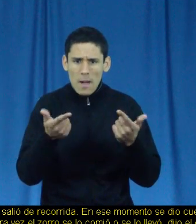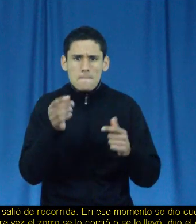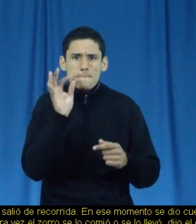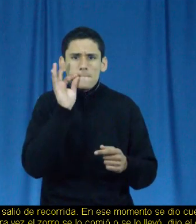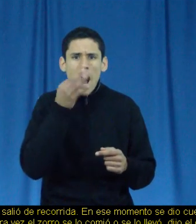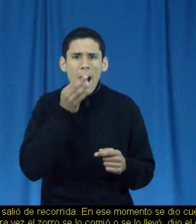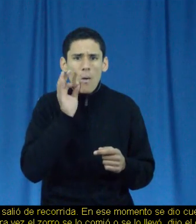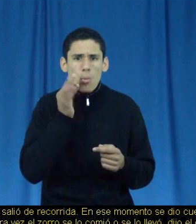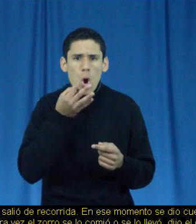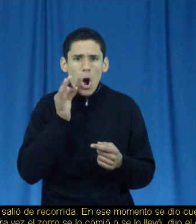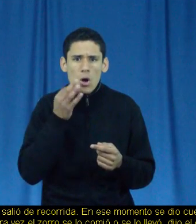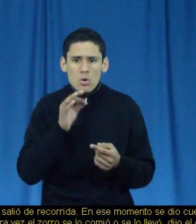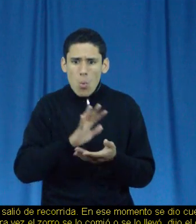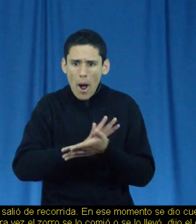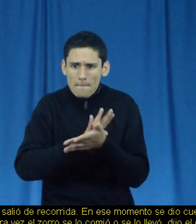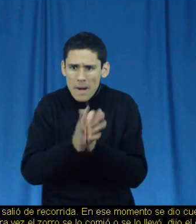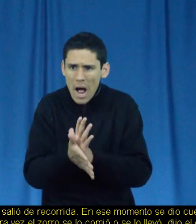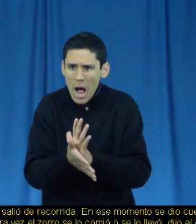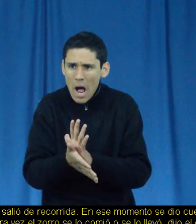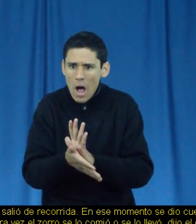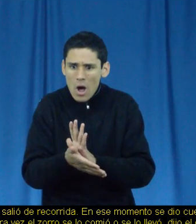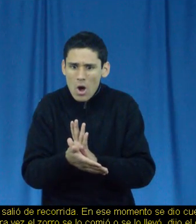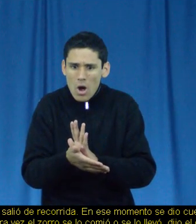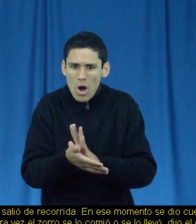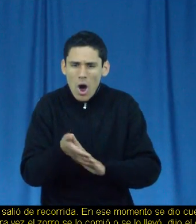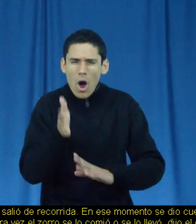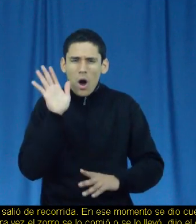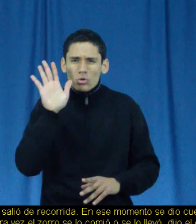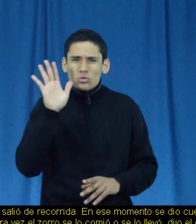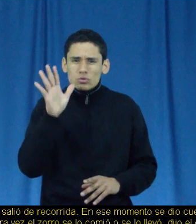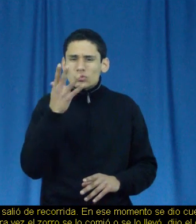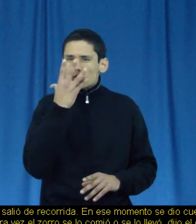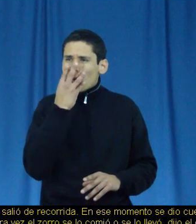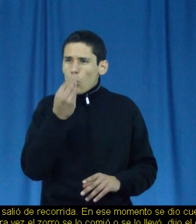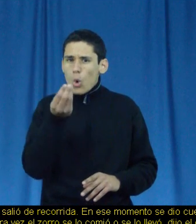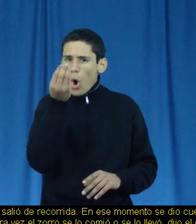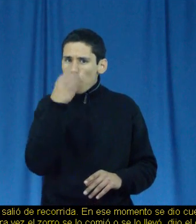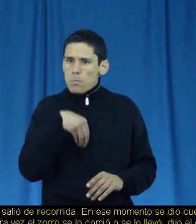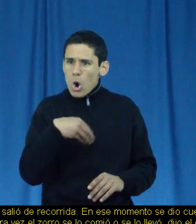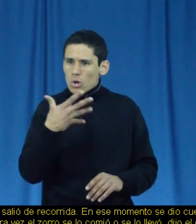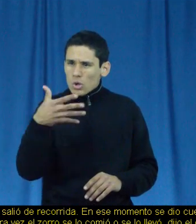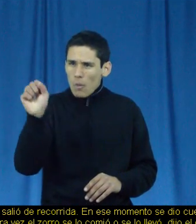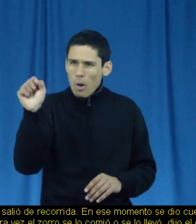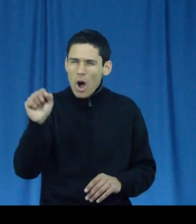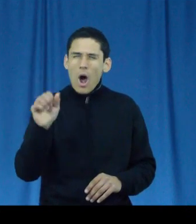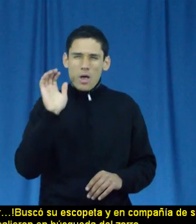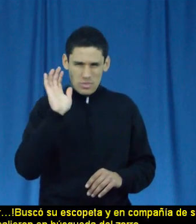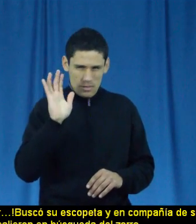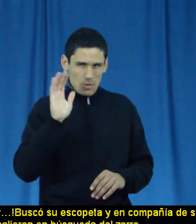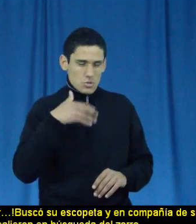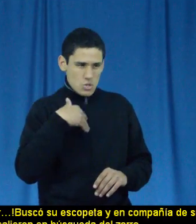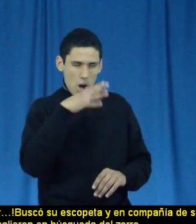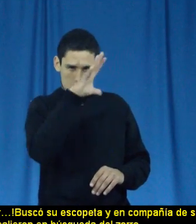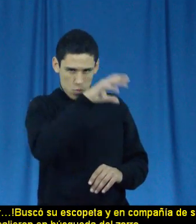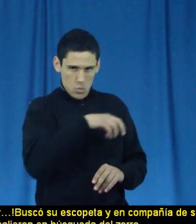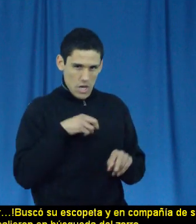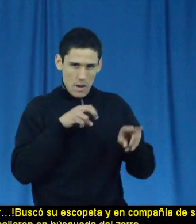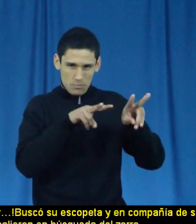salió de recorrida. En ese momento se dio cuenta que el pavo no estaba. Otra vez el zorro se lo comió, se